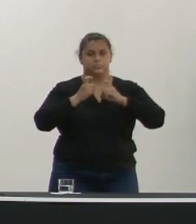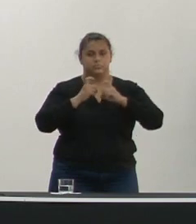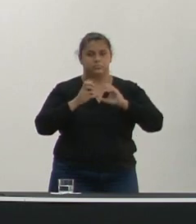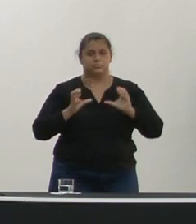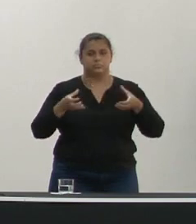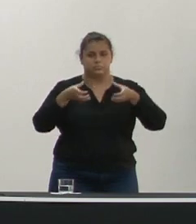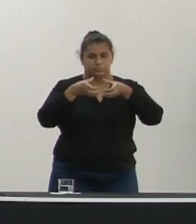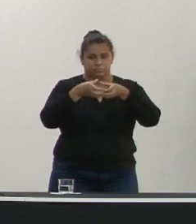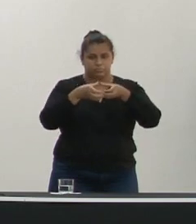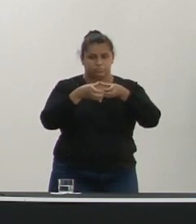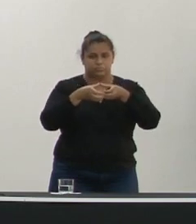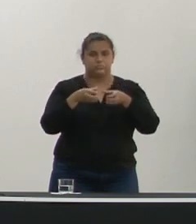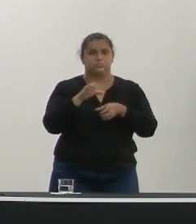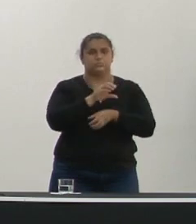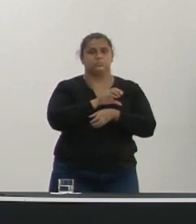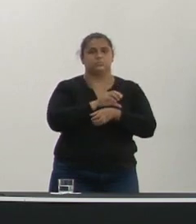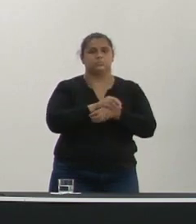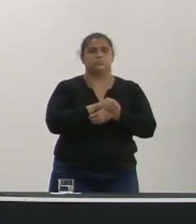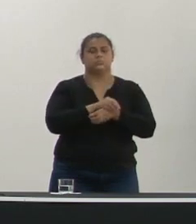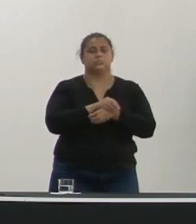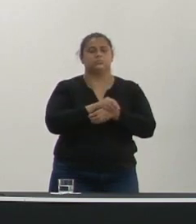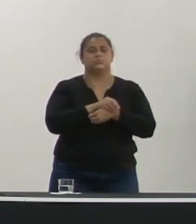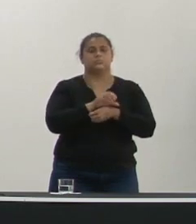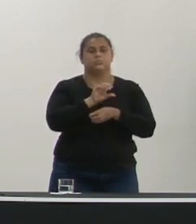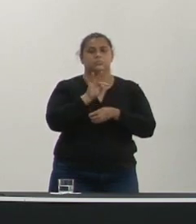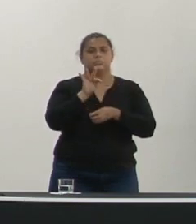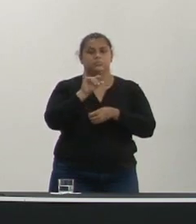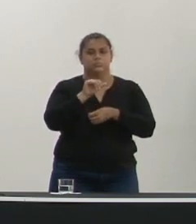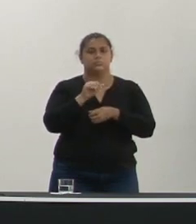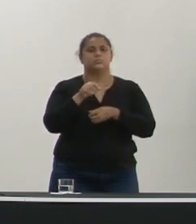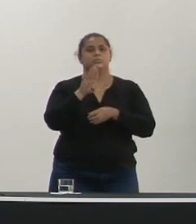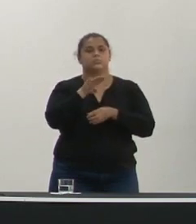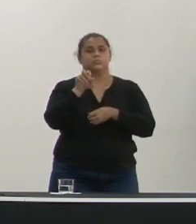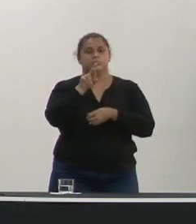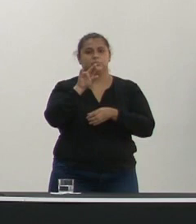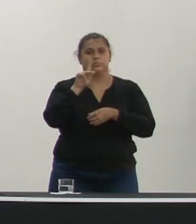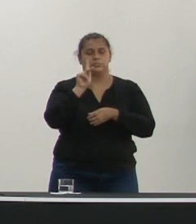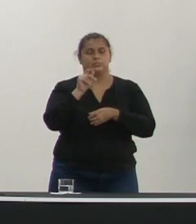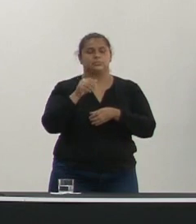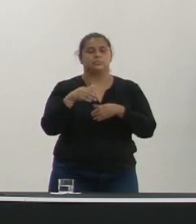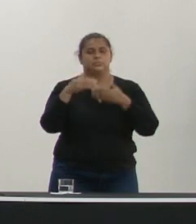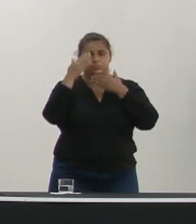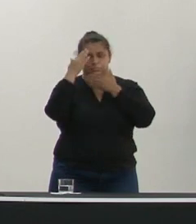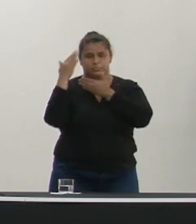de oitiva da CEI da BRK. Muito obrigado a todos.